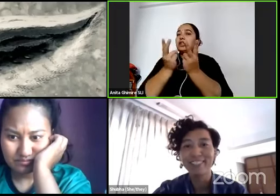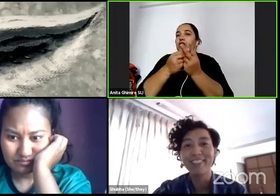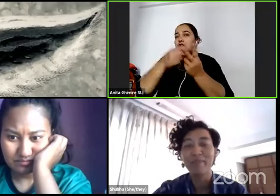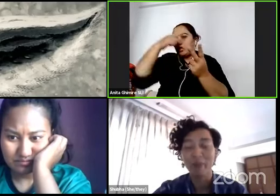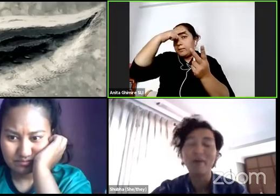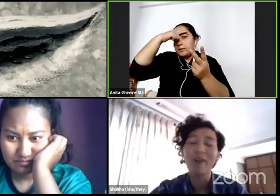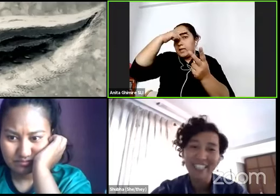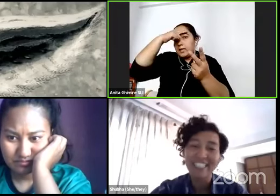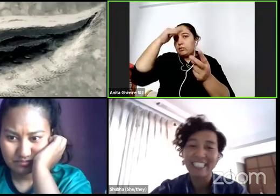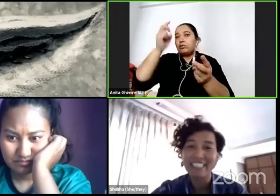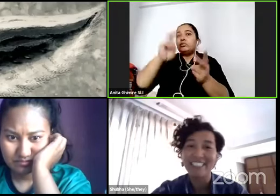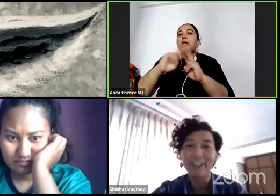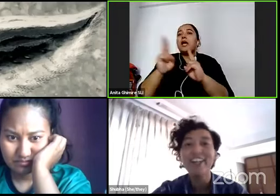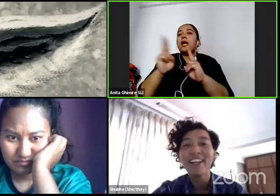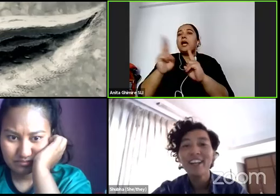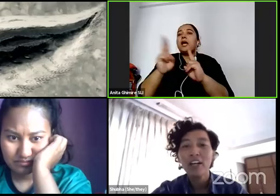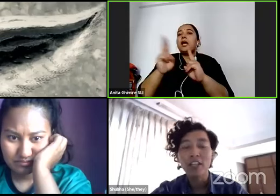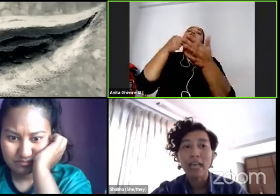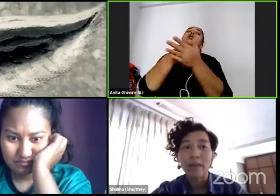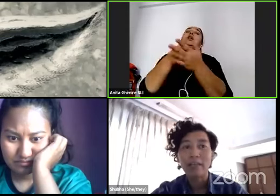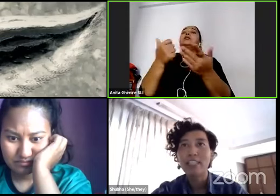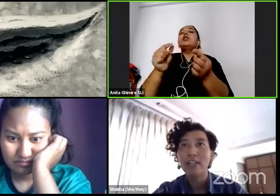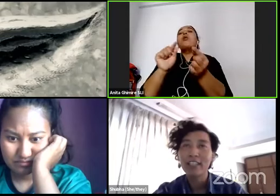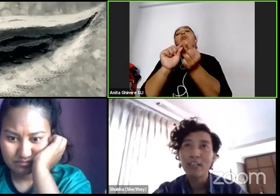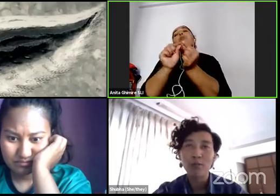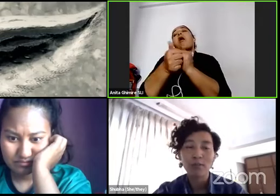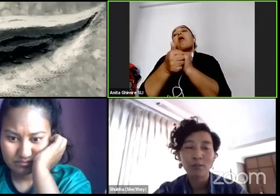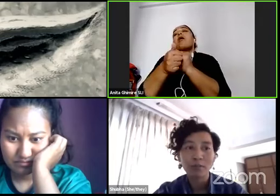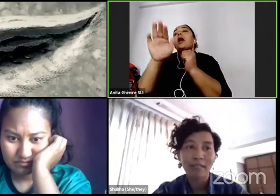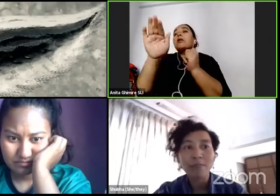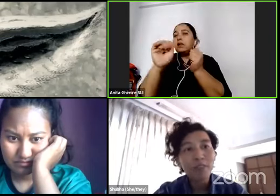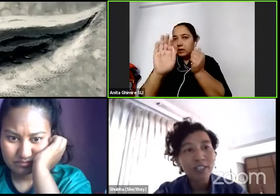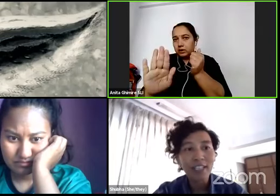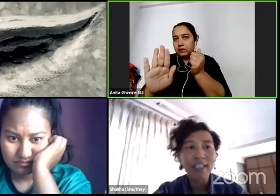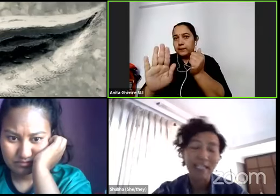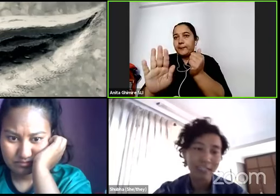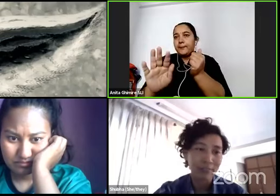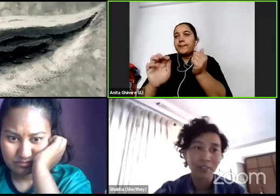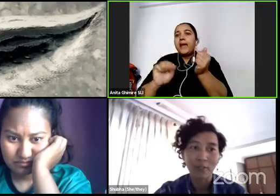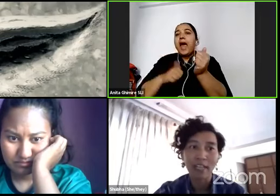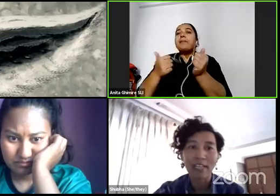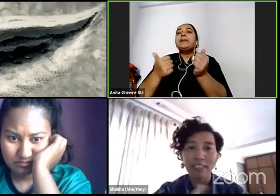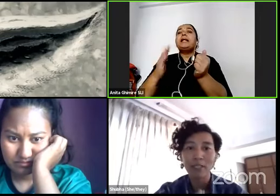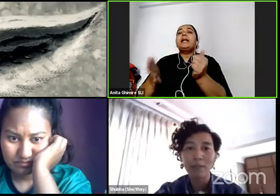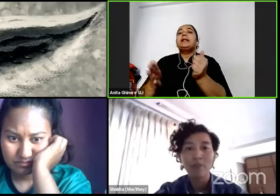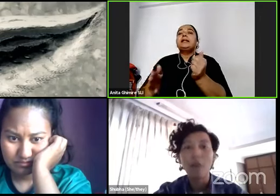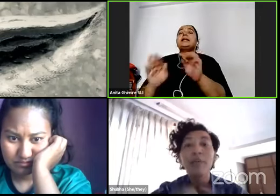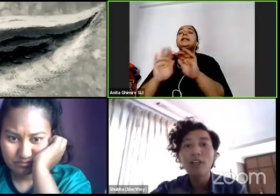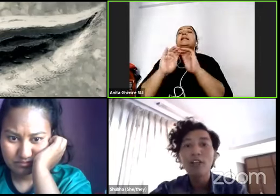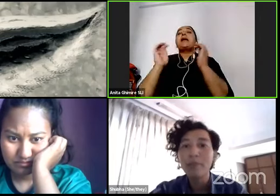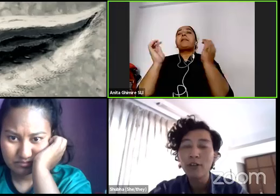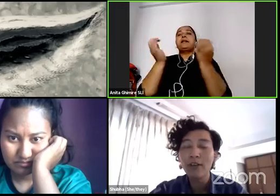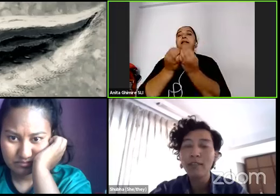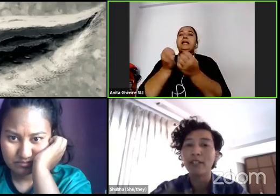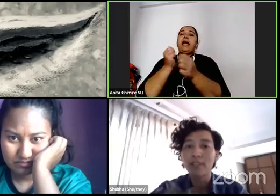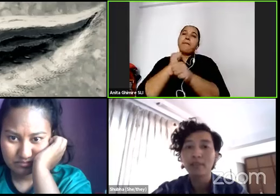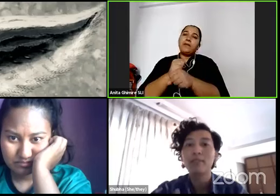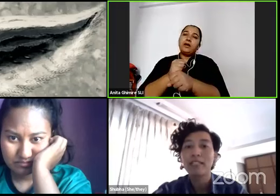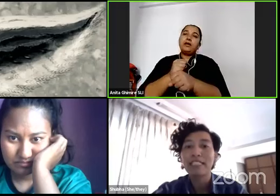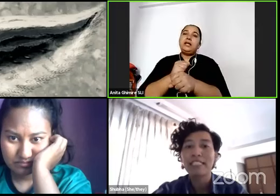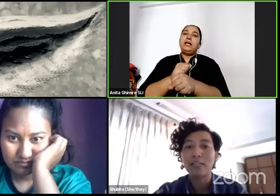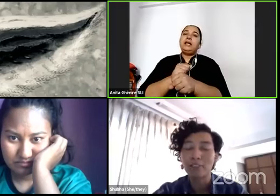होइन, भर्खर भर्खरै निस्किँदैछ। अनि हामीलाई चाहिँ अलिकति अब सोसियल वर्कमा काम गर्ने एक्टिभिस्टहरूलाई एकदमै अब के गर्ने